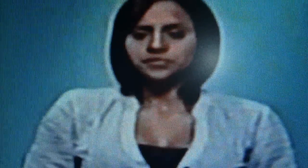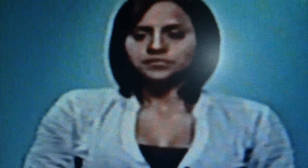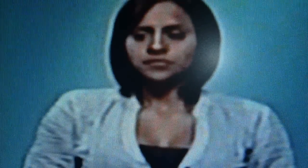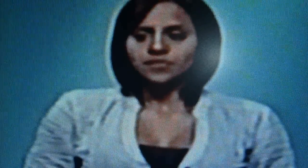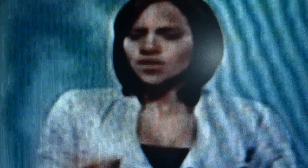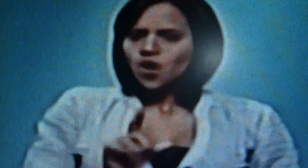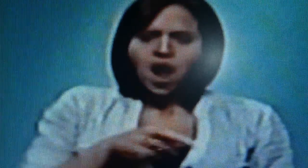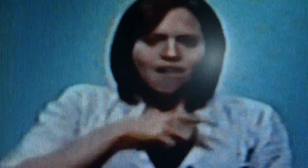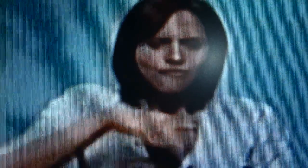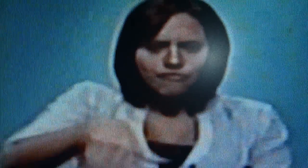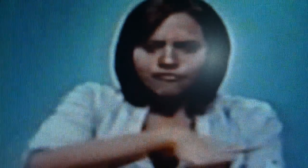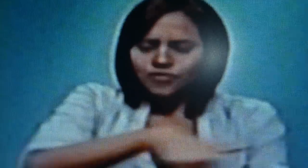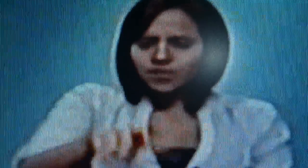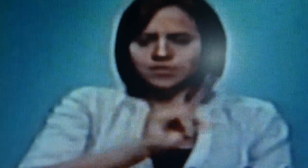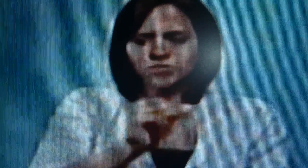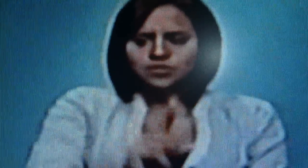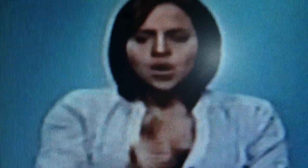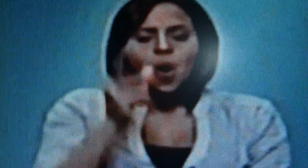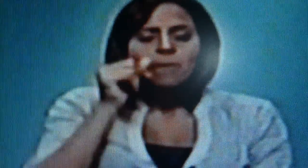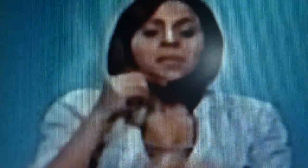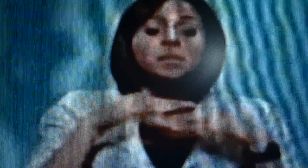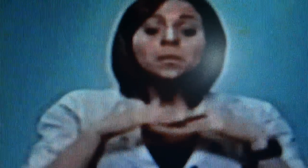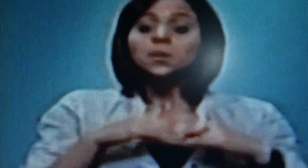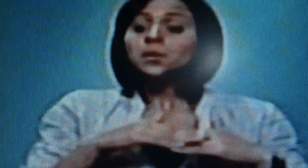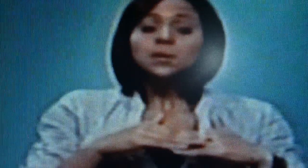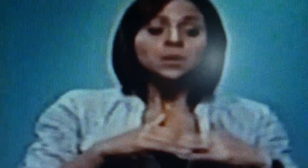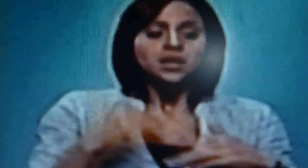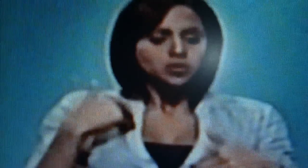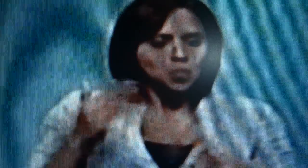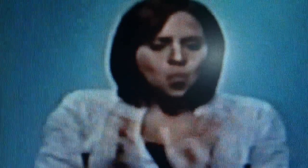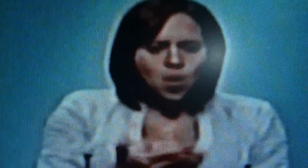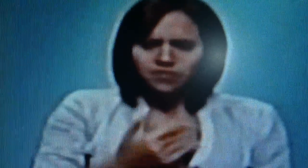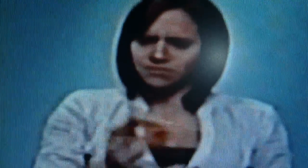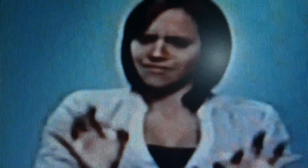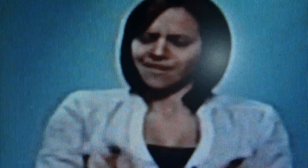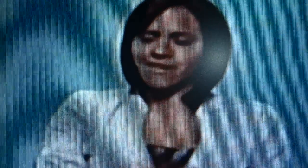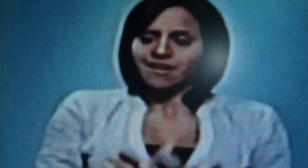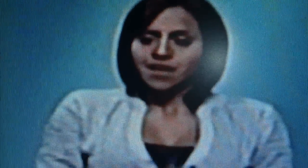la calle. El señor está asomado en el balcón. El señor está en su habitación. A casi dos semanas de detención.